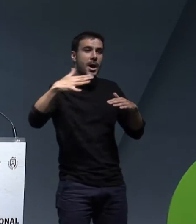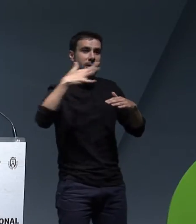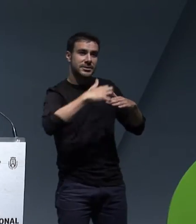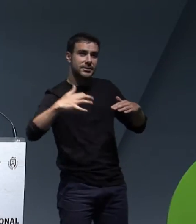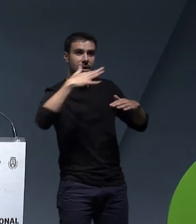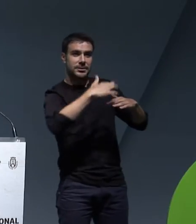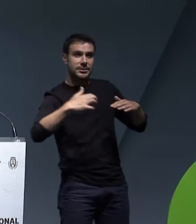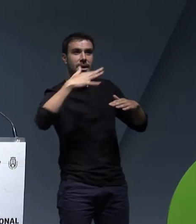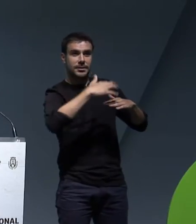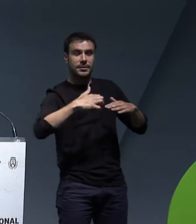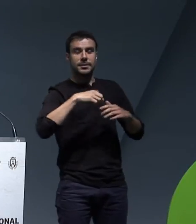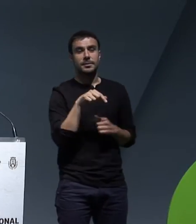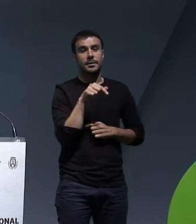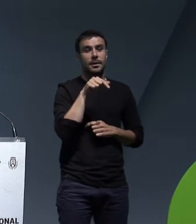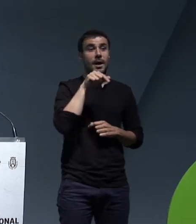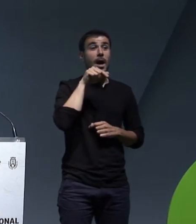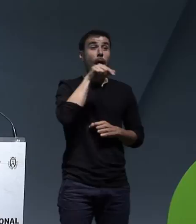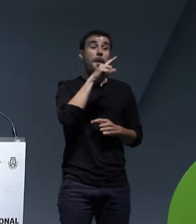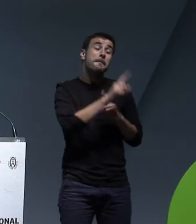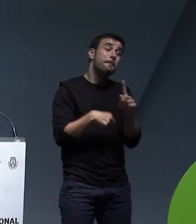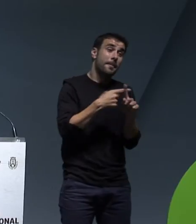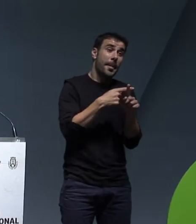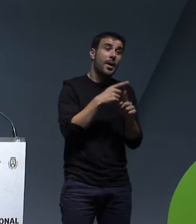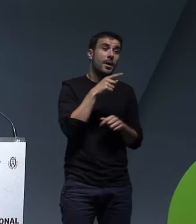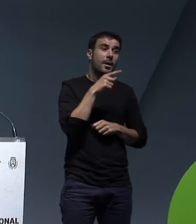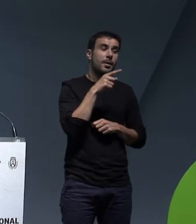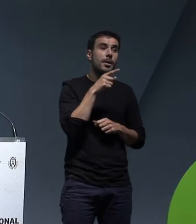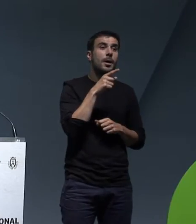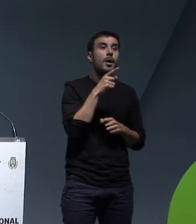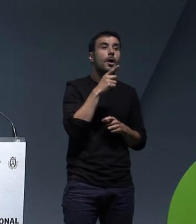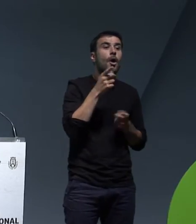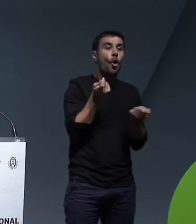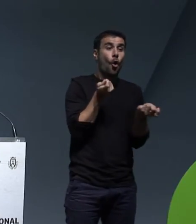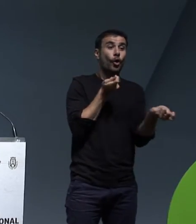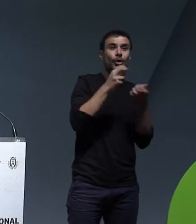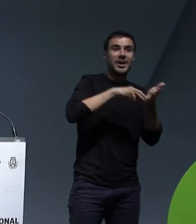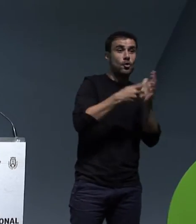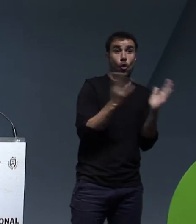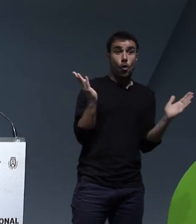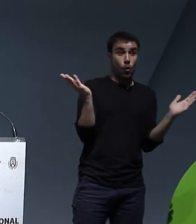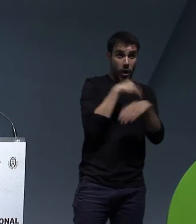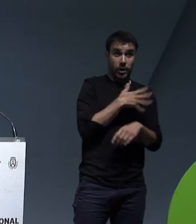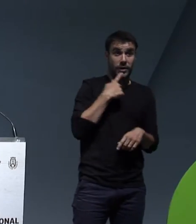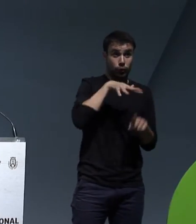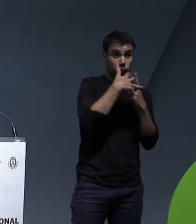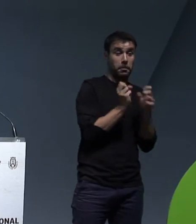que añadir el agravamiento derivado de la falta de un verdadero control técnico en